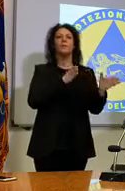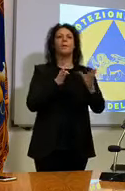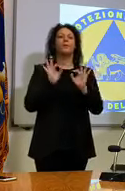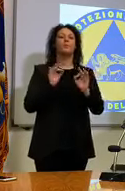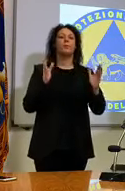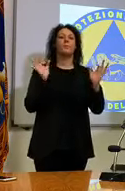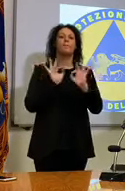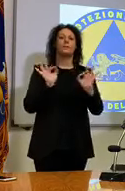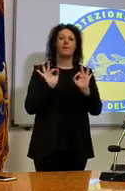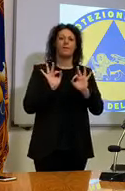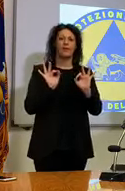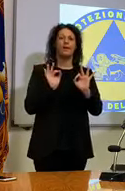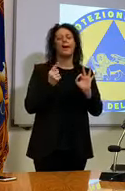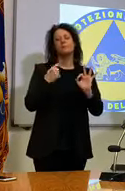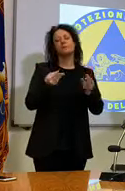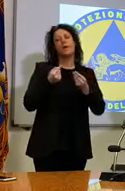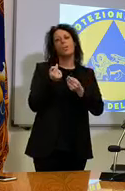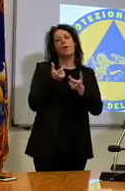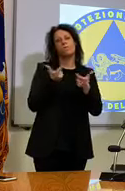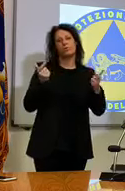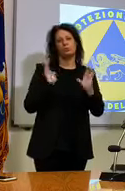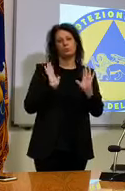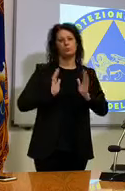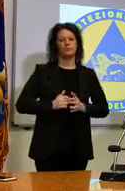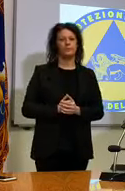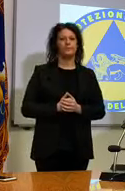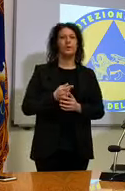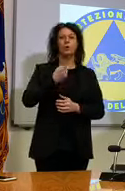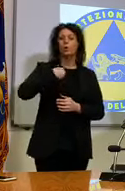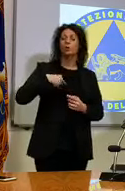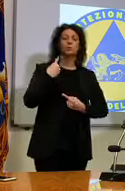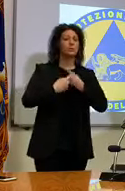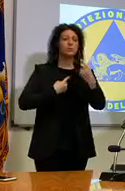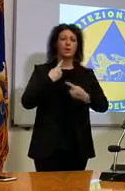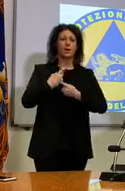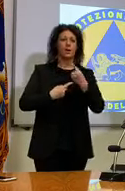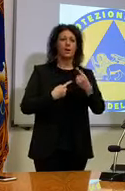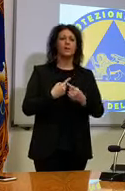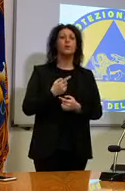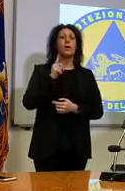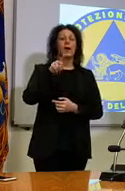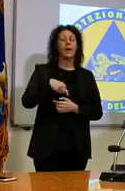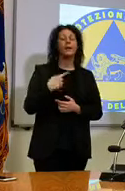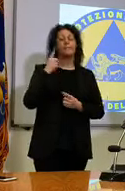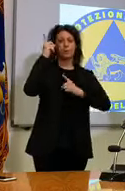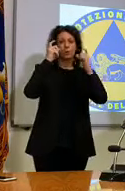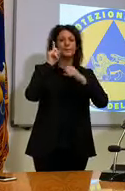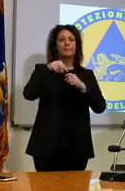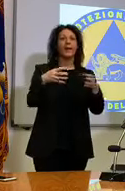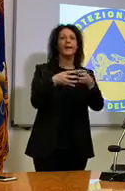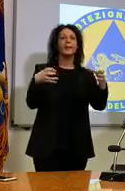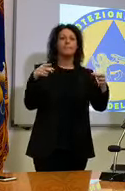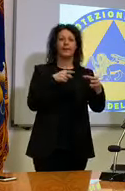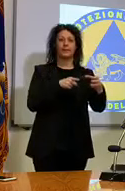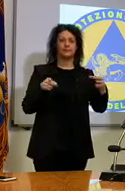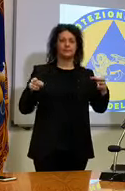Continuiamo quindi il piano per le riaperture e la preoccupazione per quello che sono le imprese. Io vi